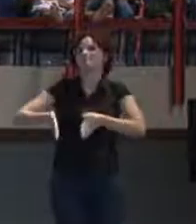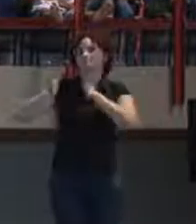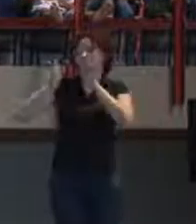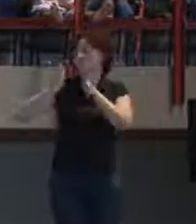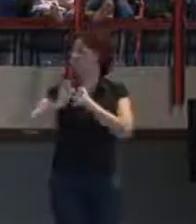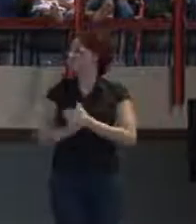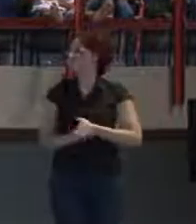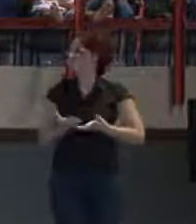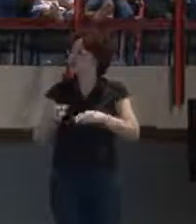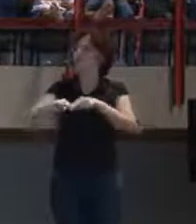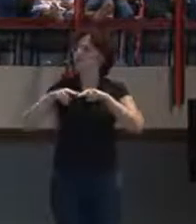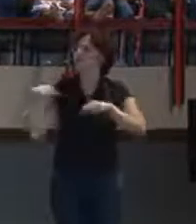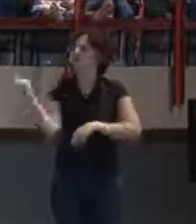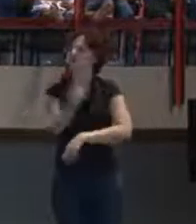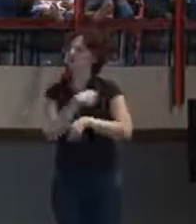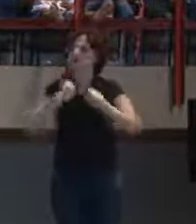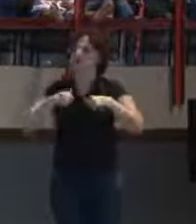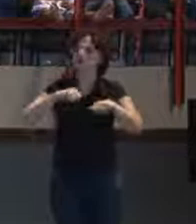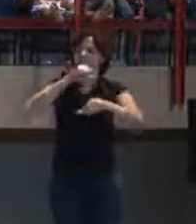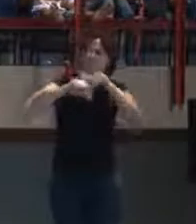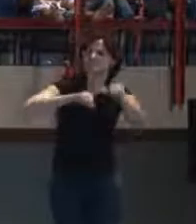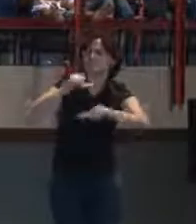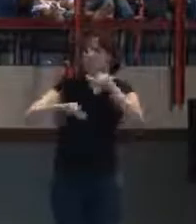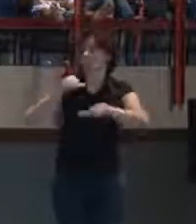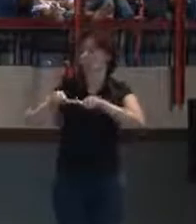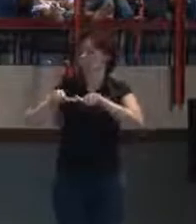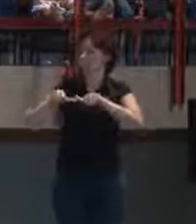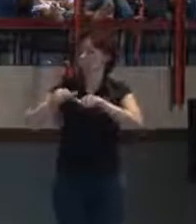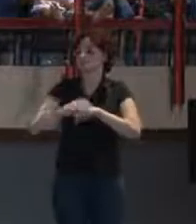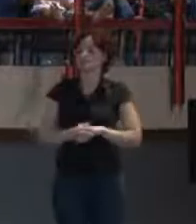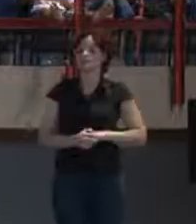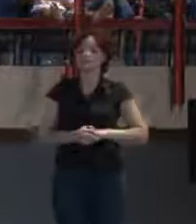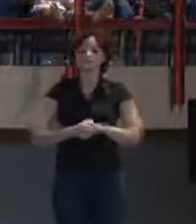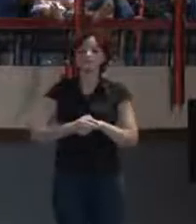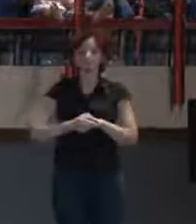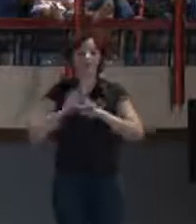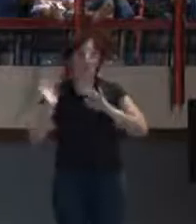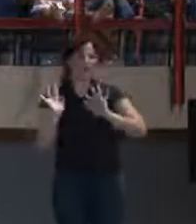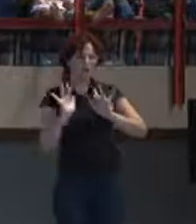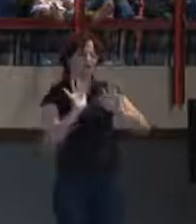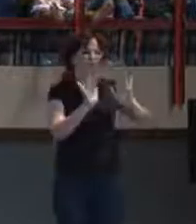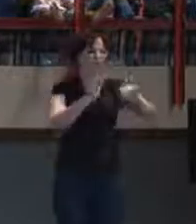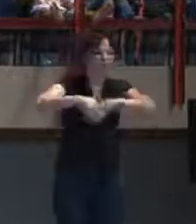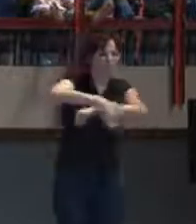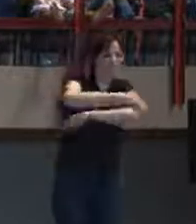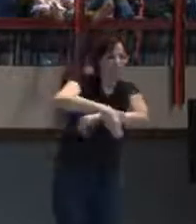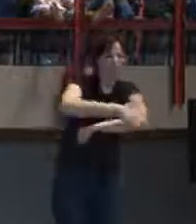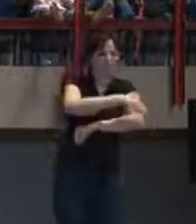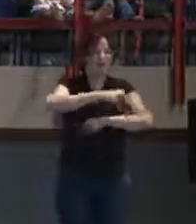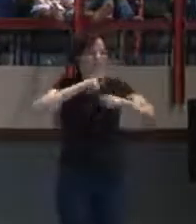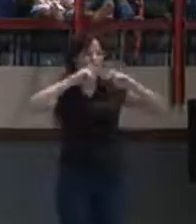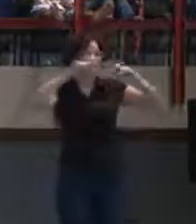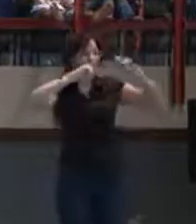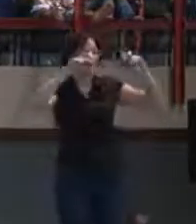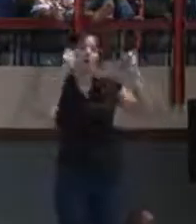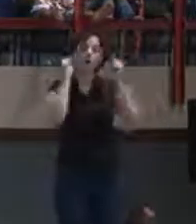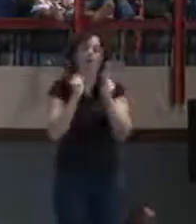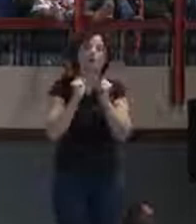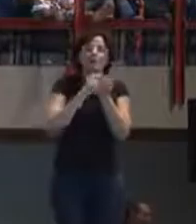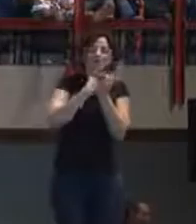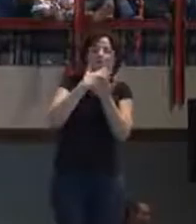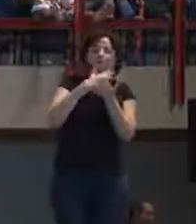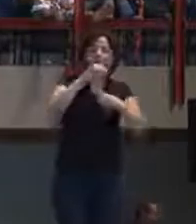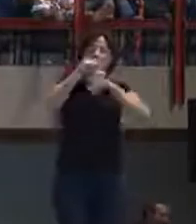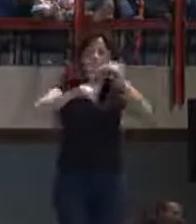mudar. Esse anseio das ruas pode ser a mudança. Tá? Agora, aí o que acontece? Raciocina comigo, gente.